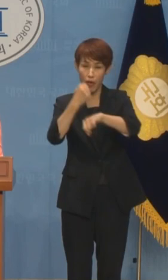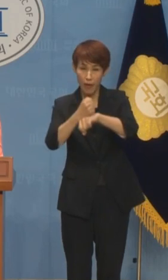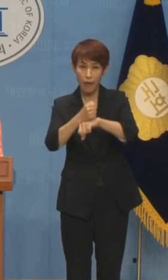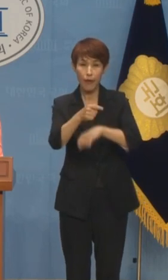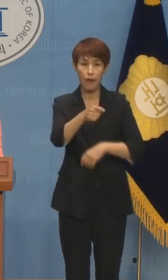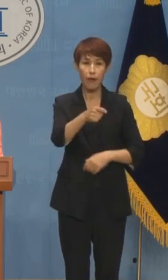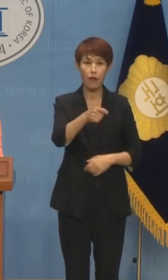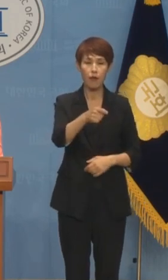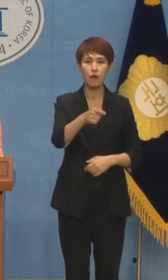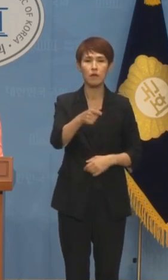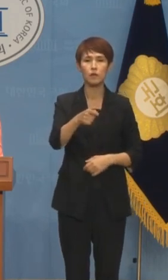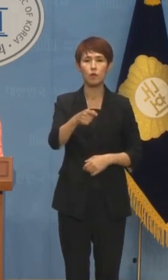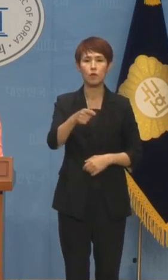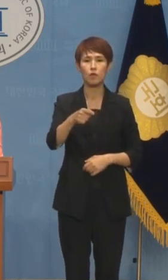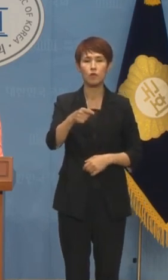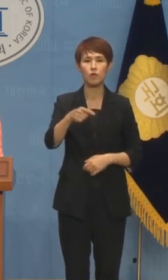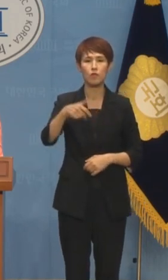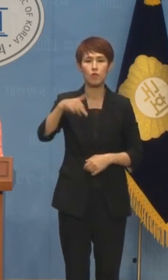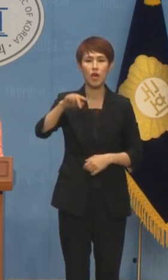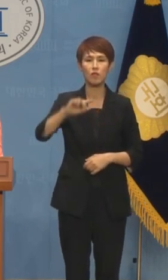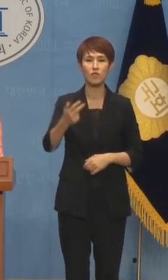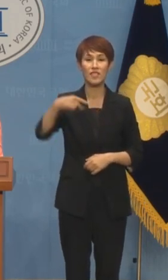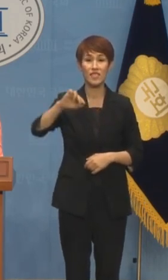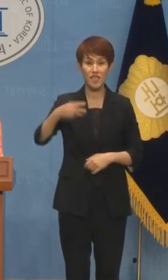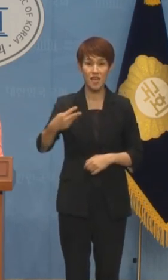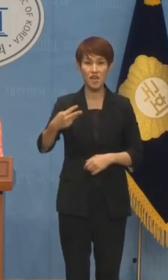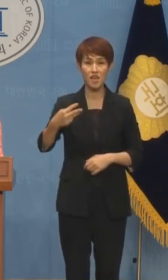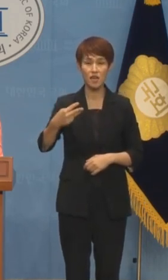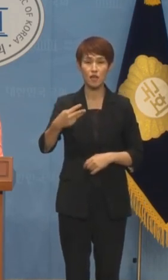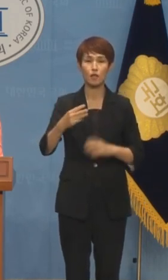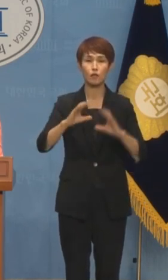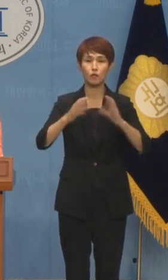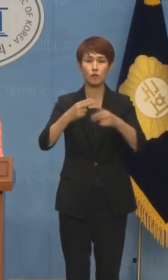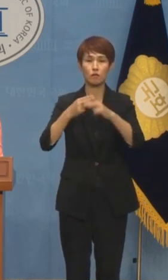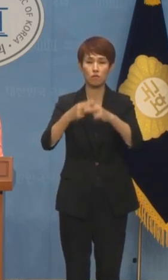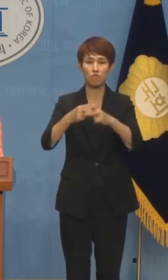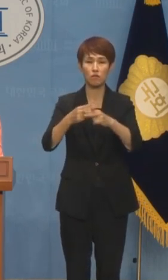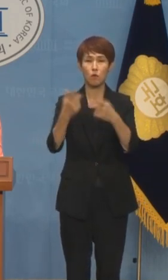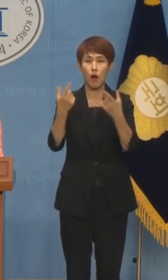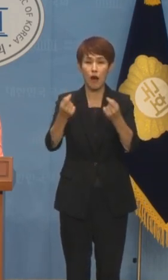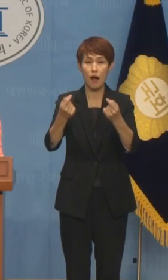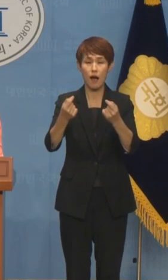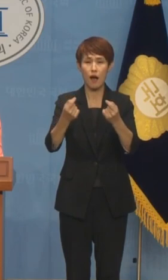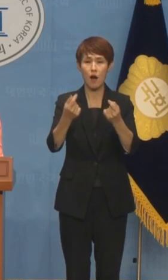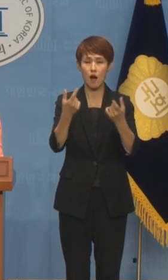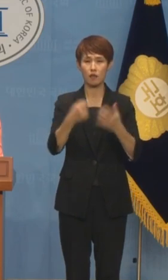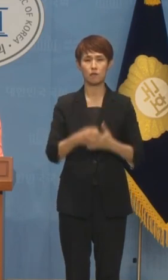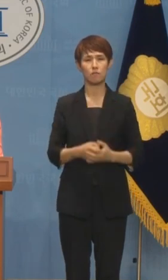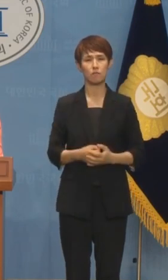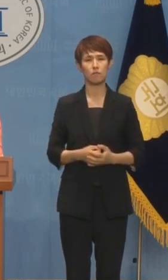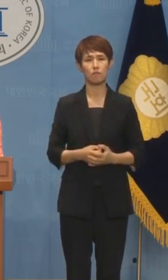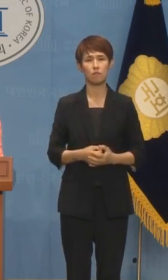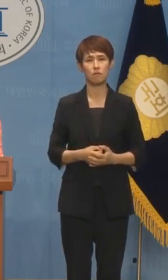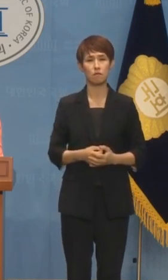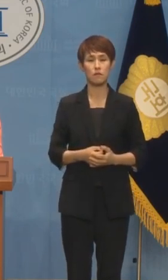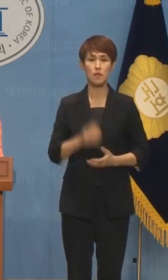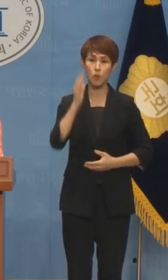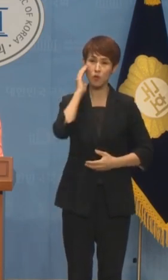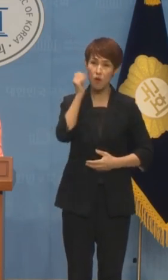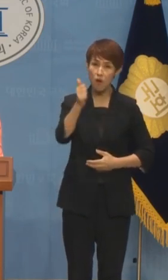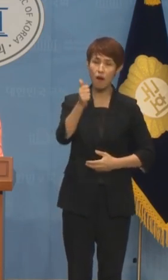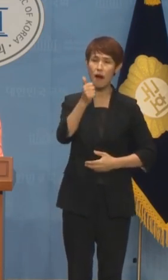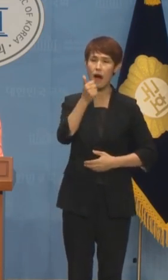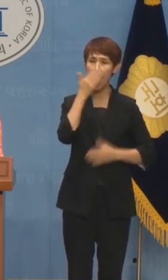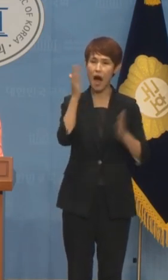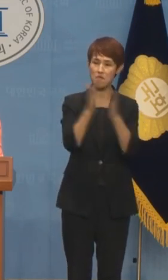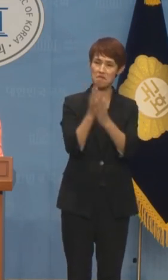모자라 최순실 국정농단 특검과 맞먹는 규모의 수사팀이 인지수사를 명목으로 대통령까지